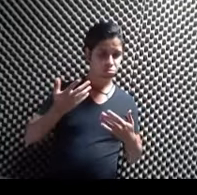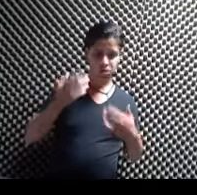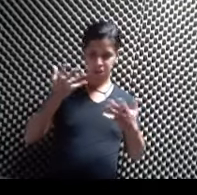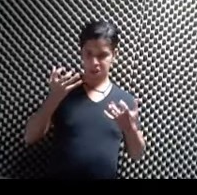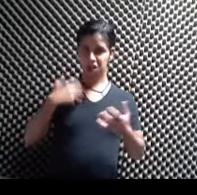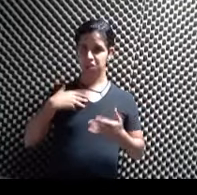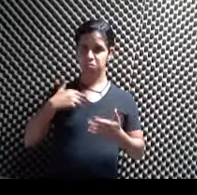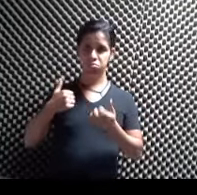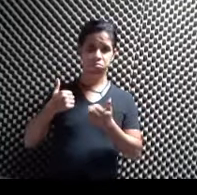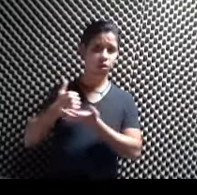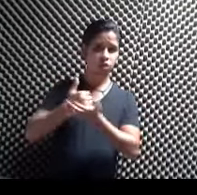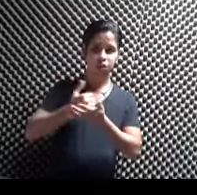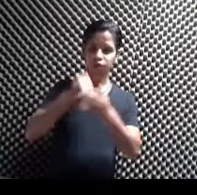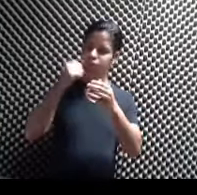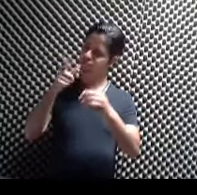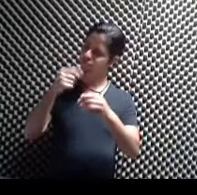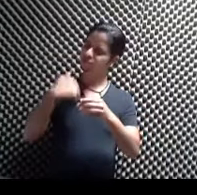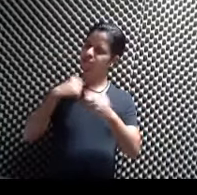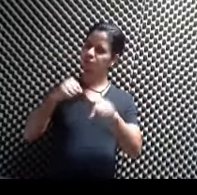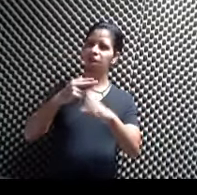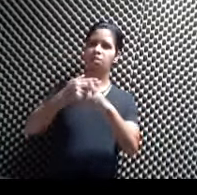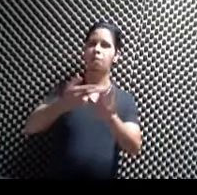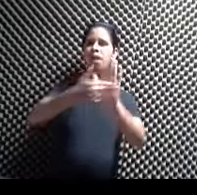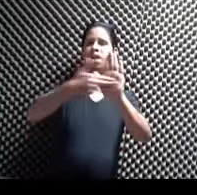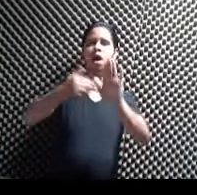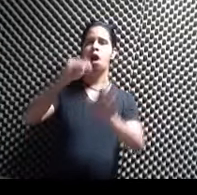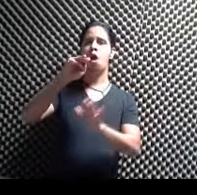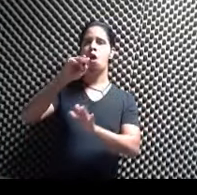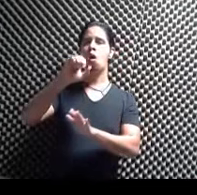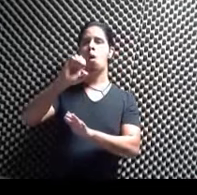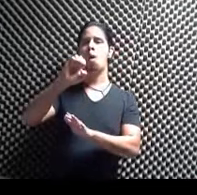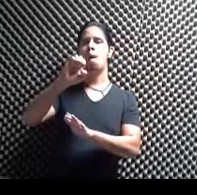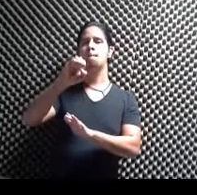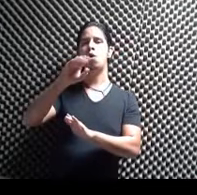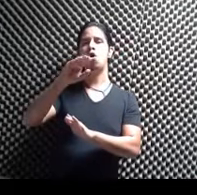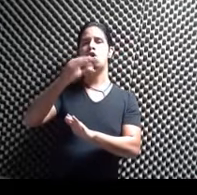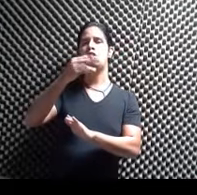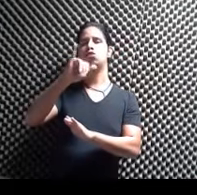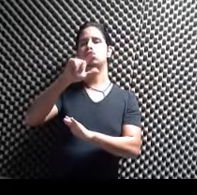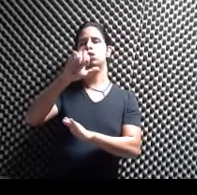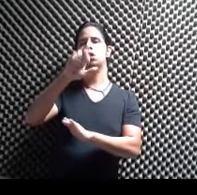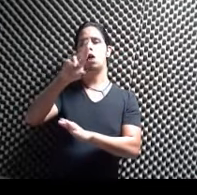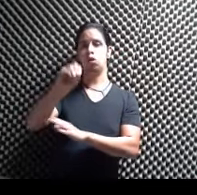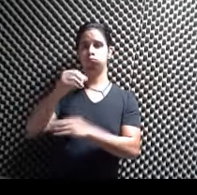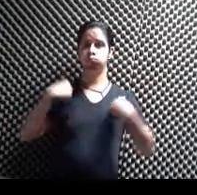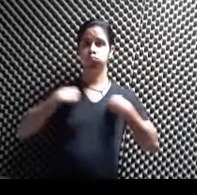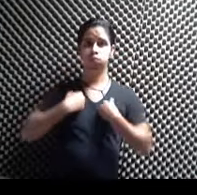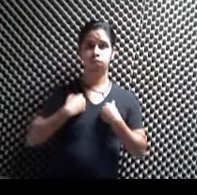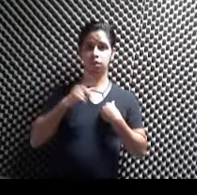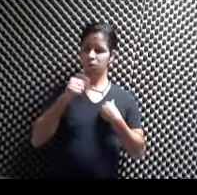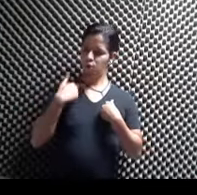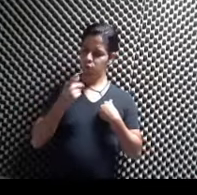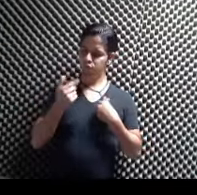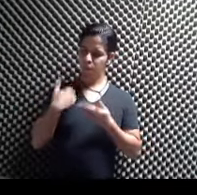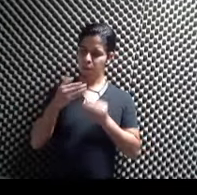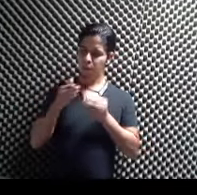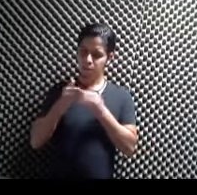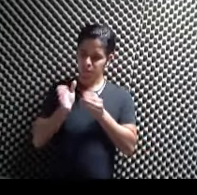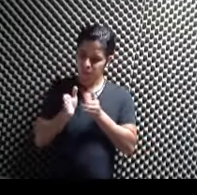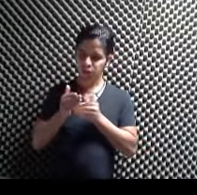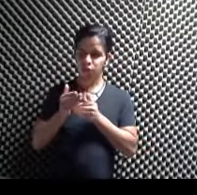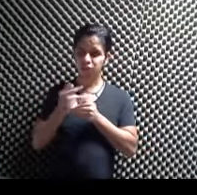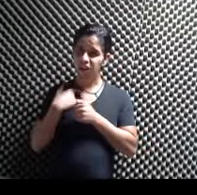los montamos, son mochileros, los invitamos. Esa es buena. Sí, seguro. Mira, aquí tenemos alguito para ti, chiquito, es